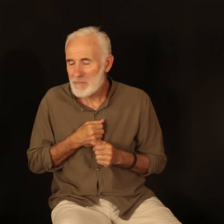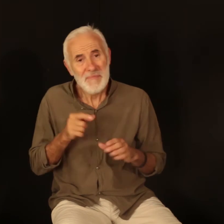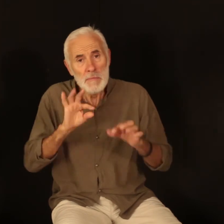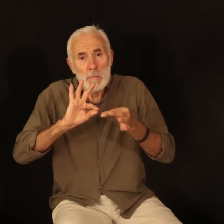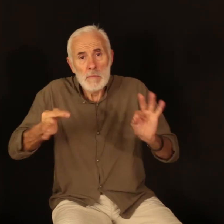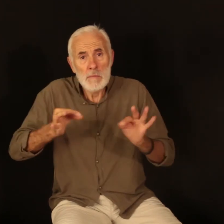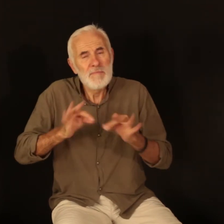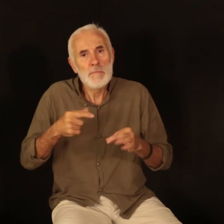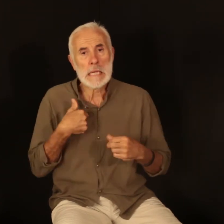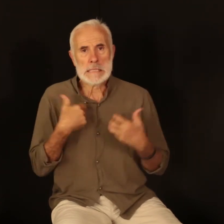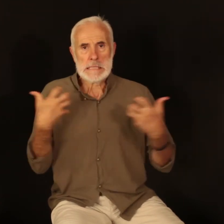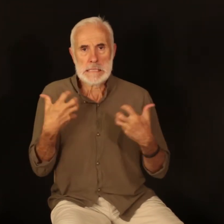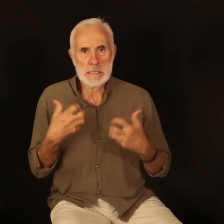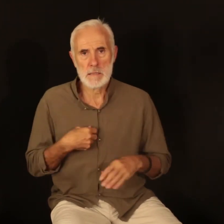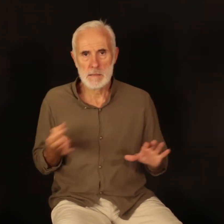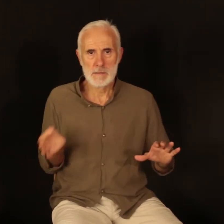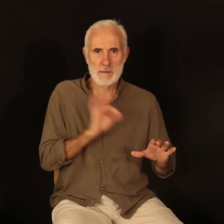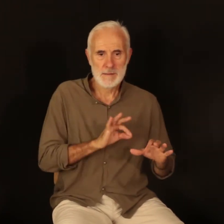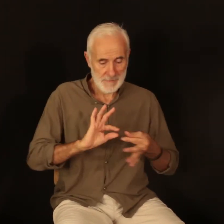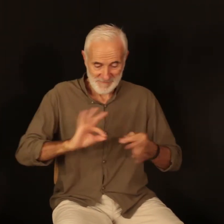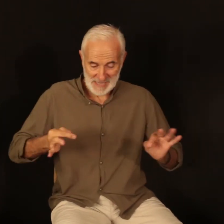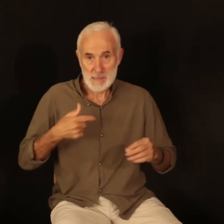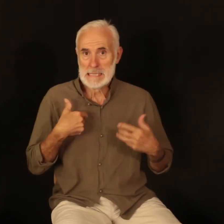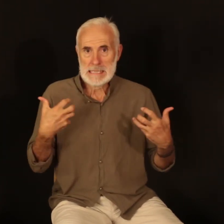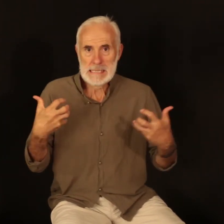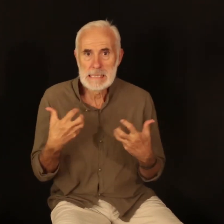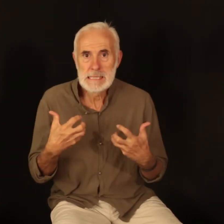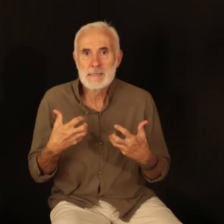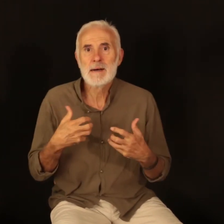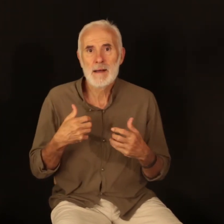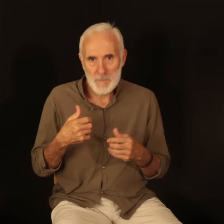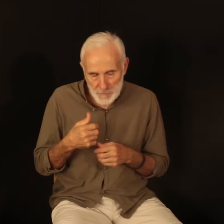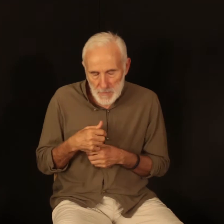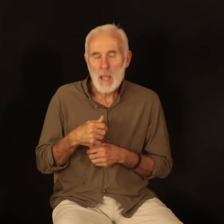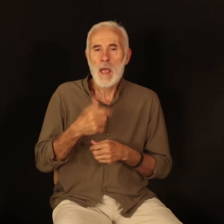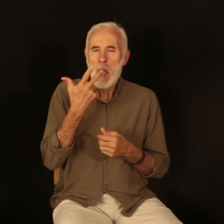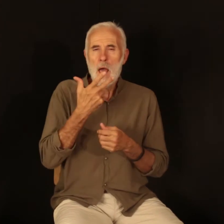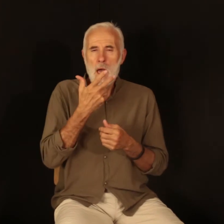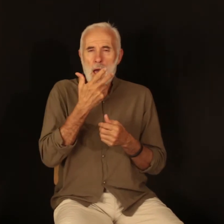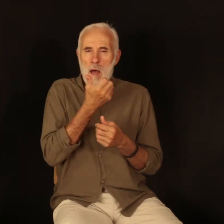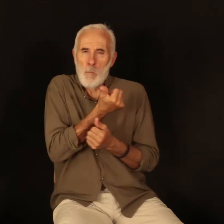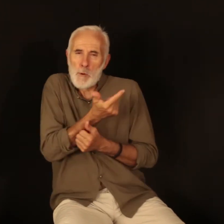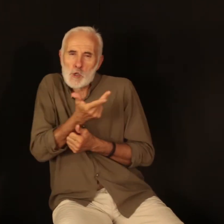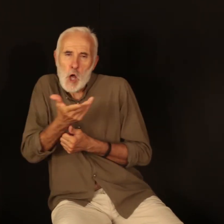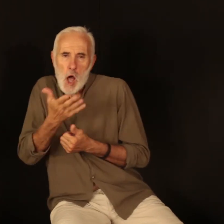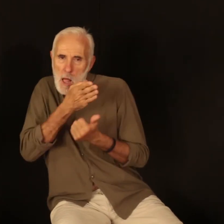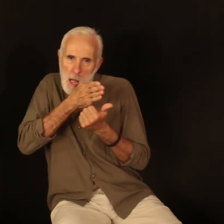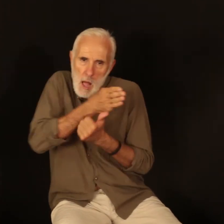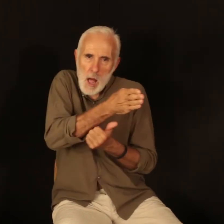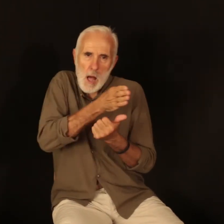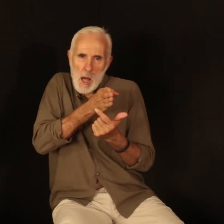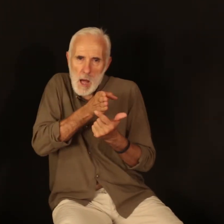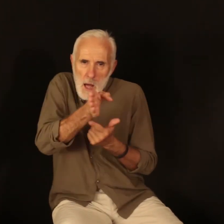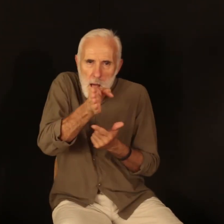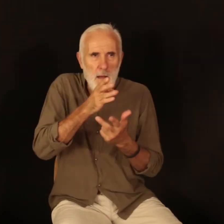Donc, elle a construit sa démarche poétique autour de plusieurs axes. Donc, il y a des typologies de vœux, donc d'énergie,